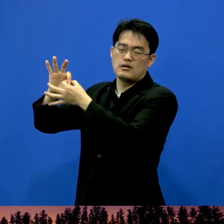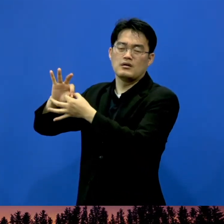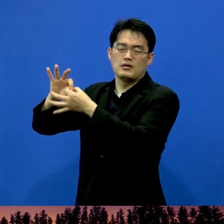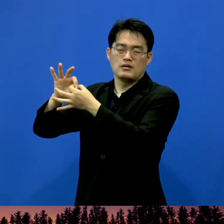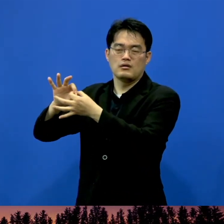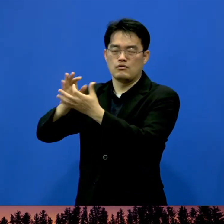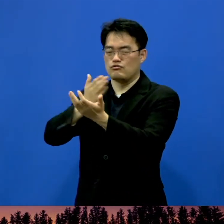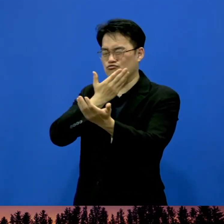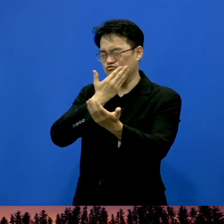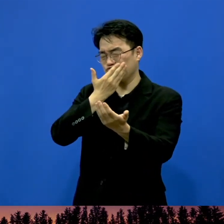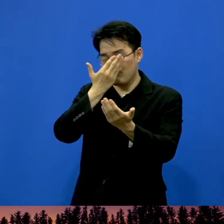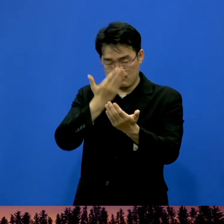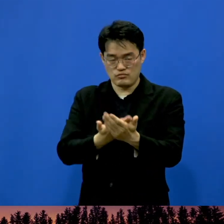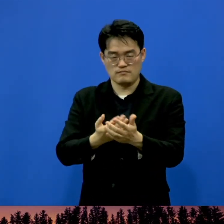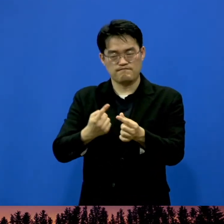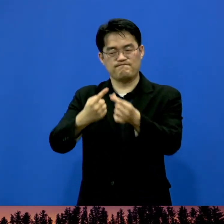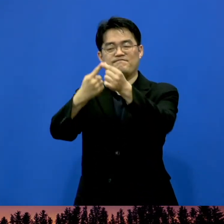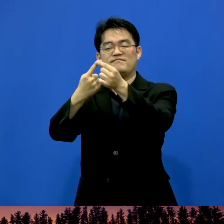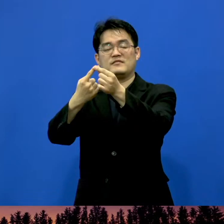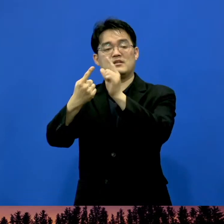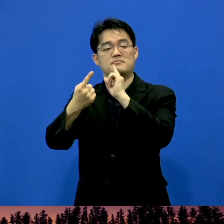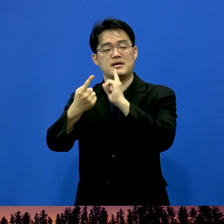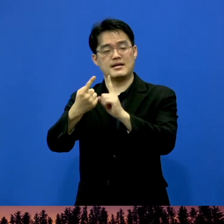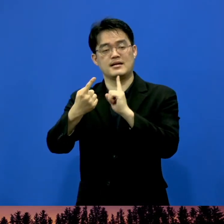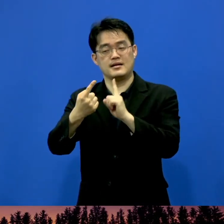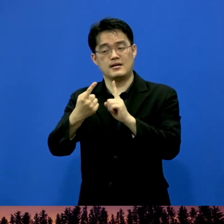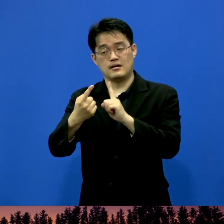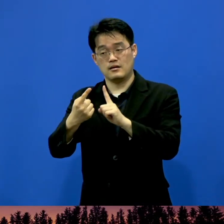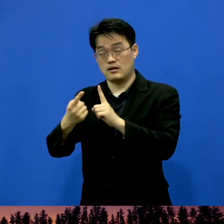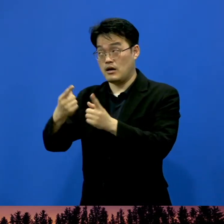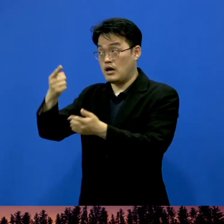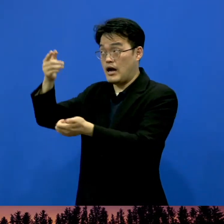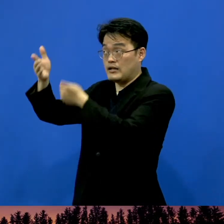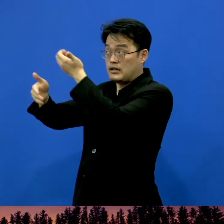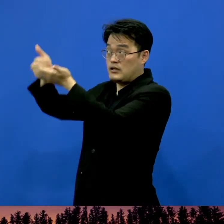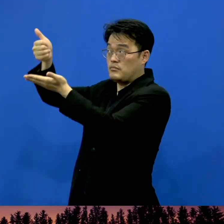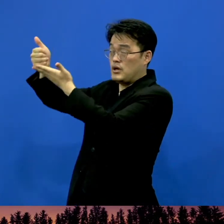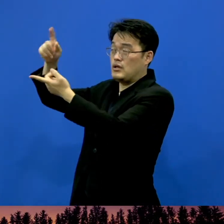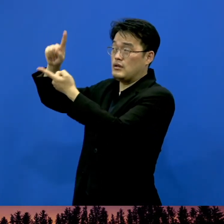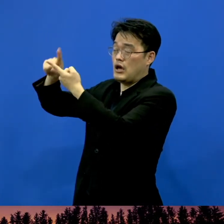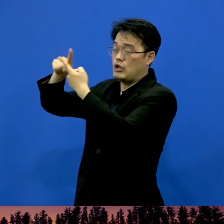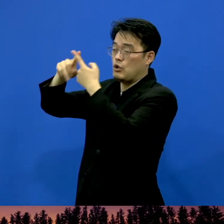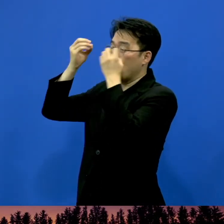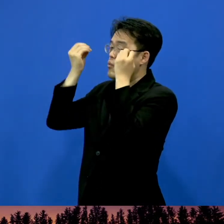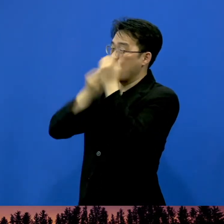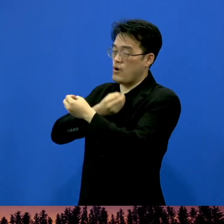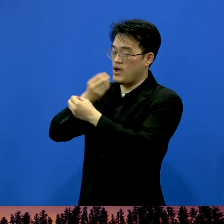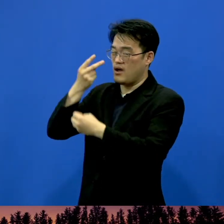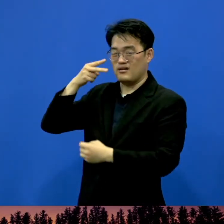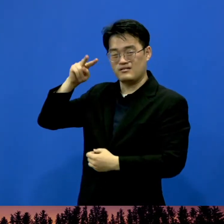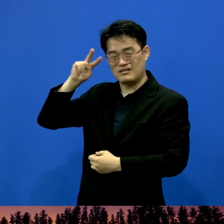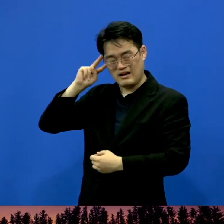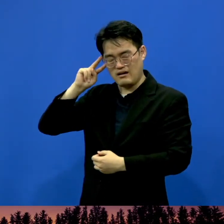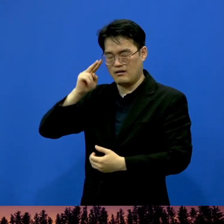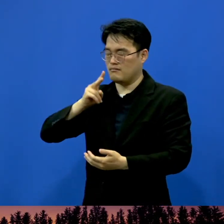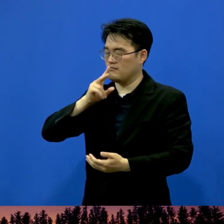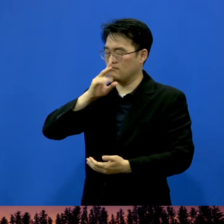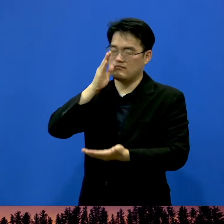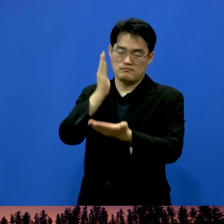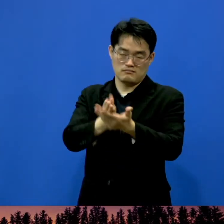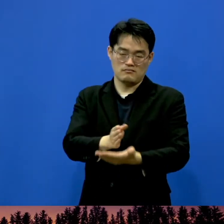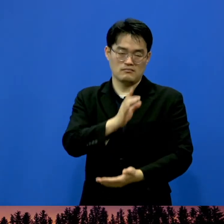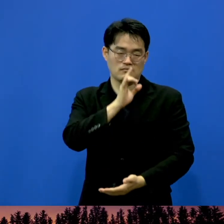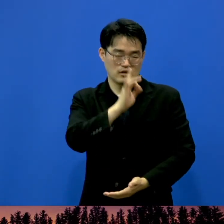관계에 모든 게 결정되는 겁니다. 이 주인에 대한 오해가 모든 걸 뒤집어 놓았다는 거죠. 그죠? 결정적인 결함을 가지고